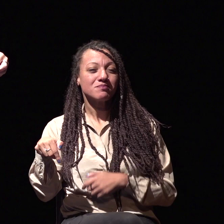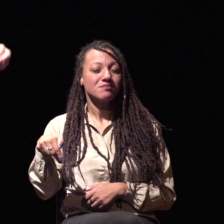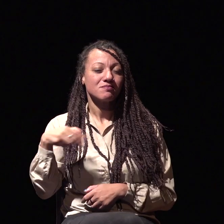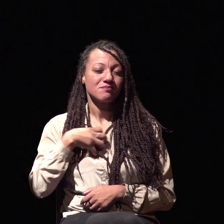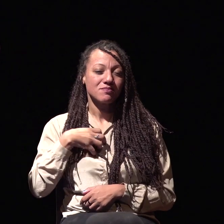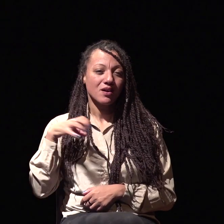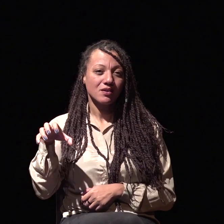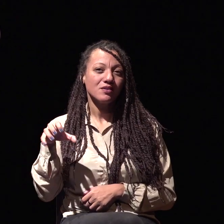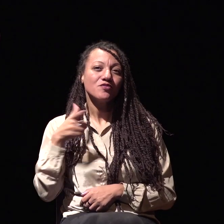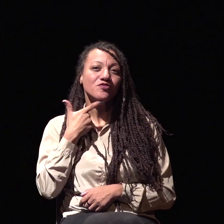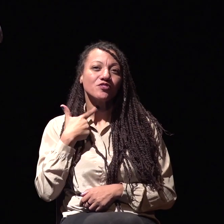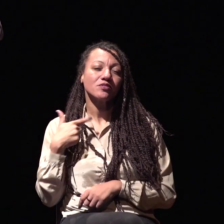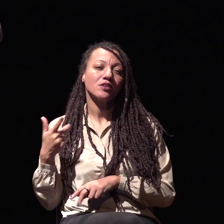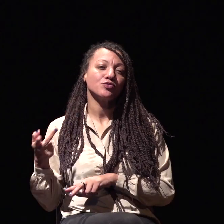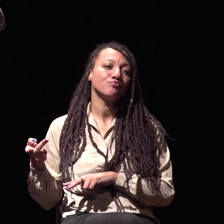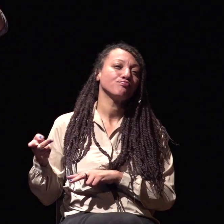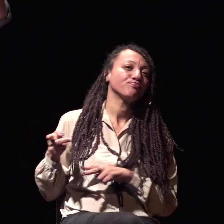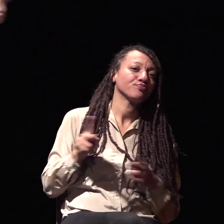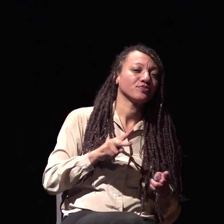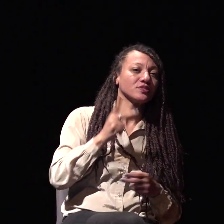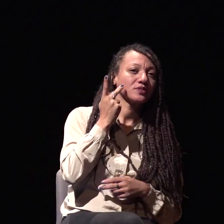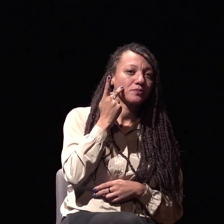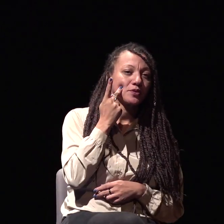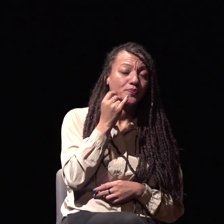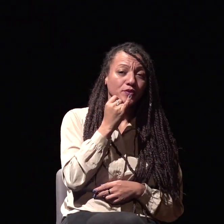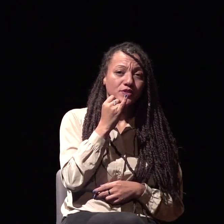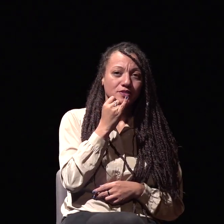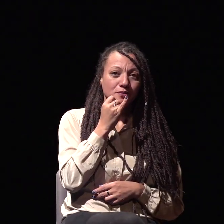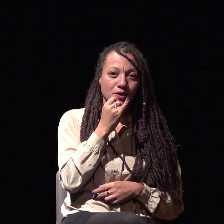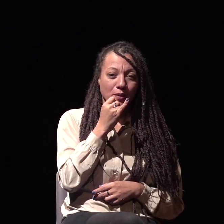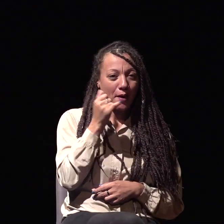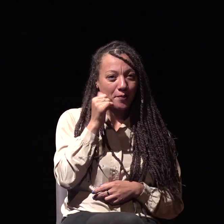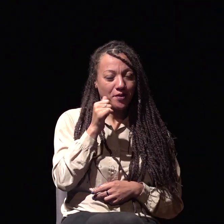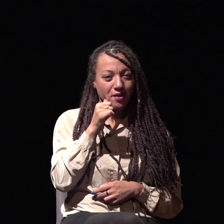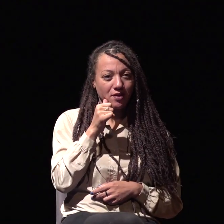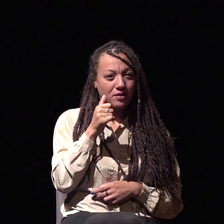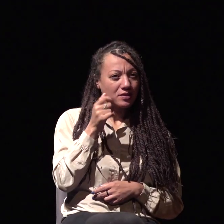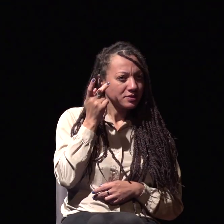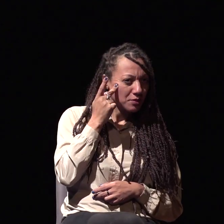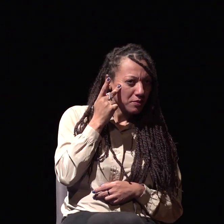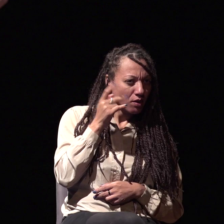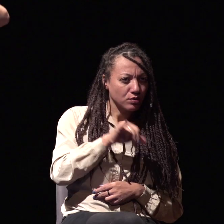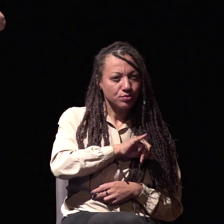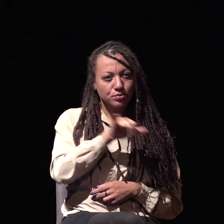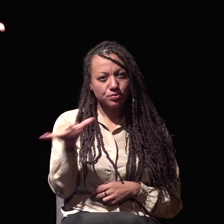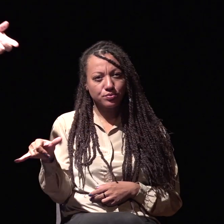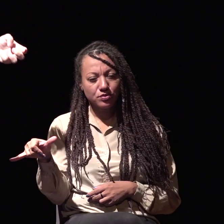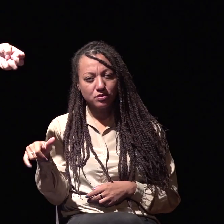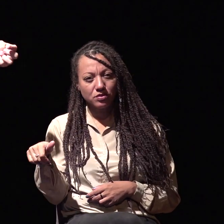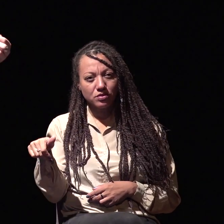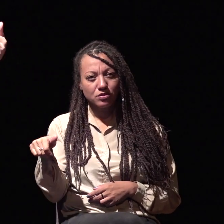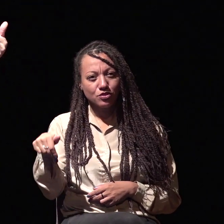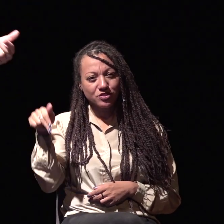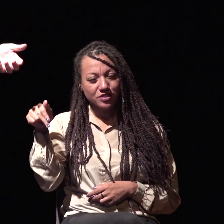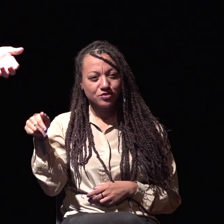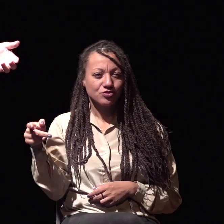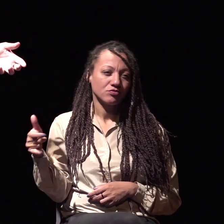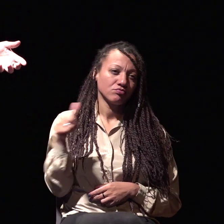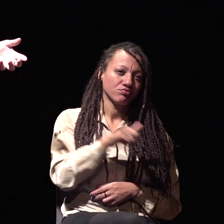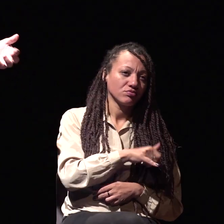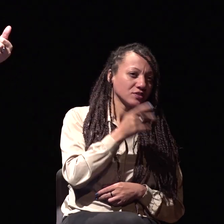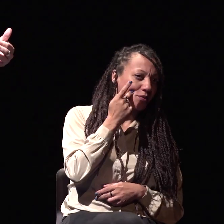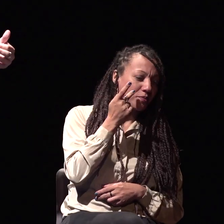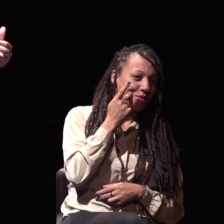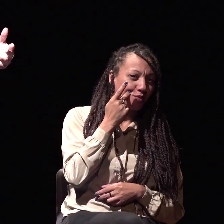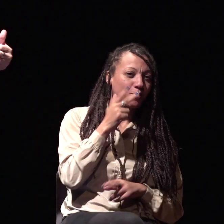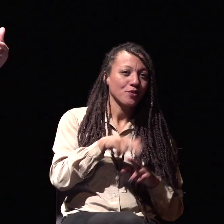Paulo. Então, eu estou chamando a atenção dessa experiência que sai de São Paulo, vai para o Nordeste, vai para a Bahia e volta para São Paulo, via Sesc Pompeia,